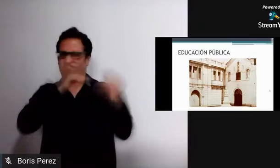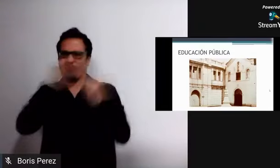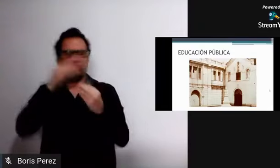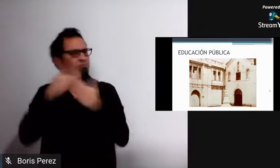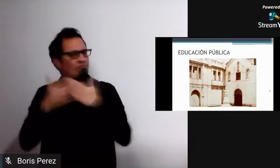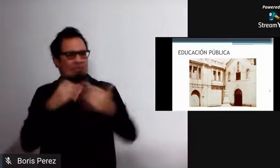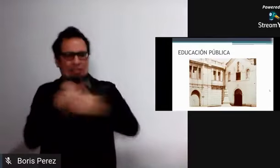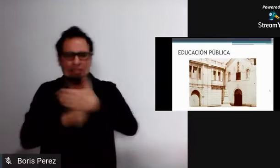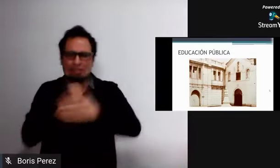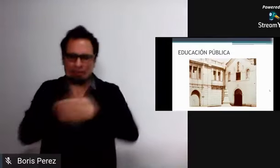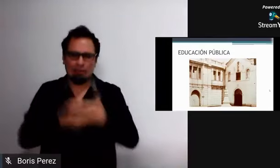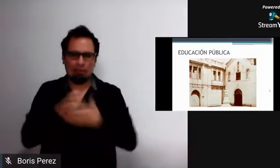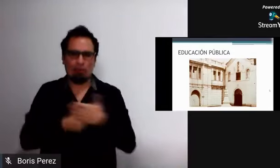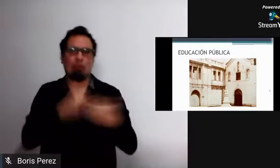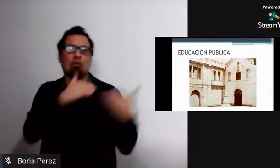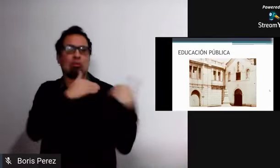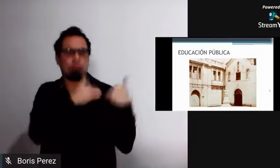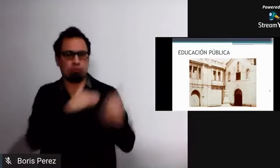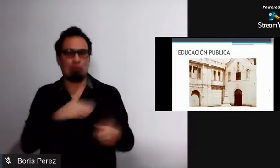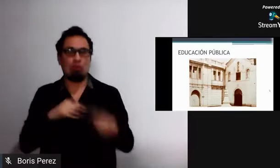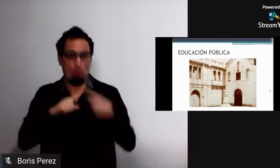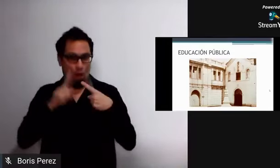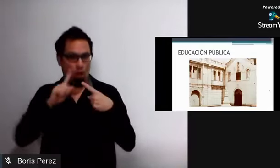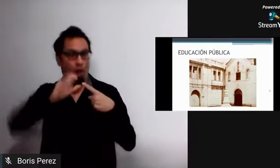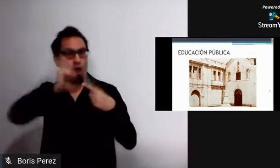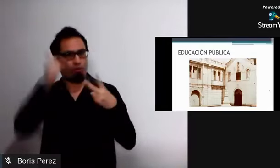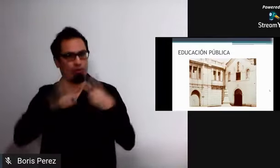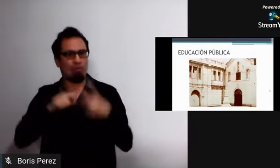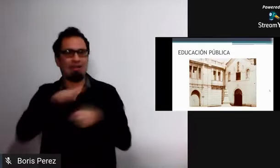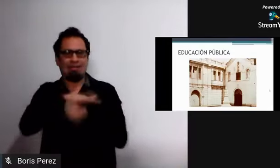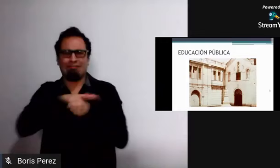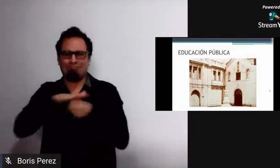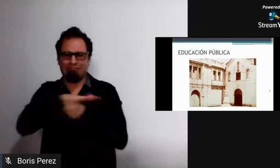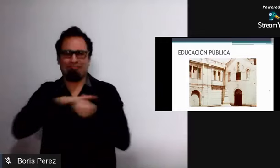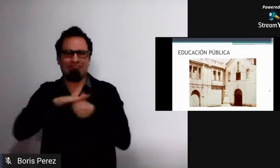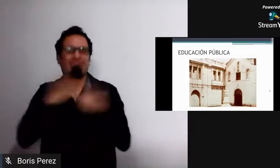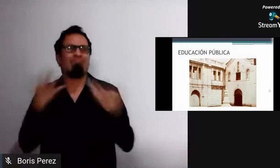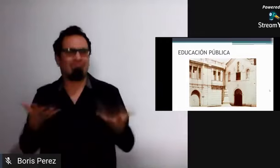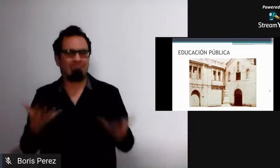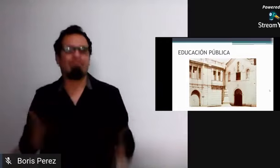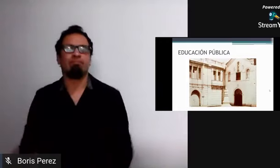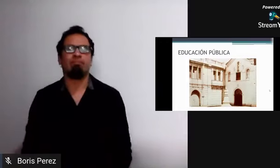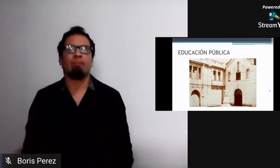poder brindar una estrategia de mayor educación pública.